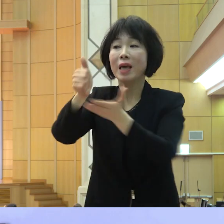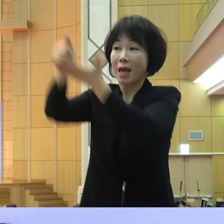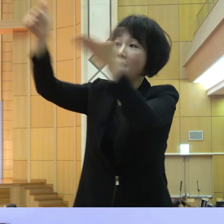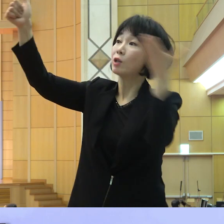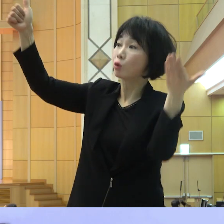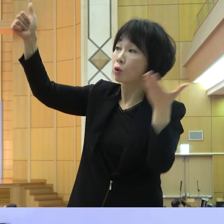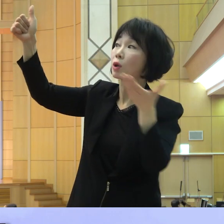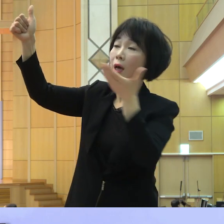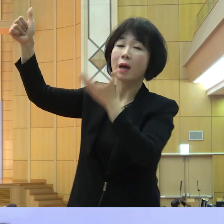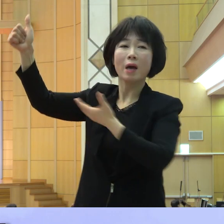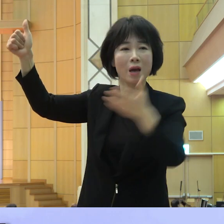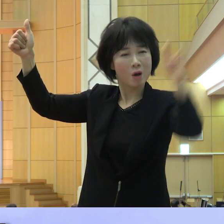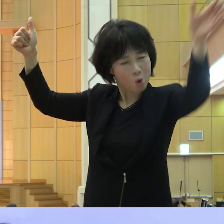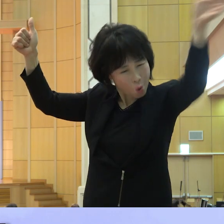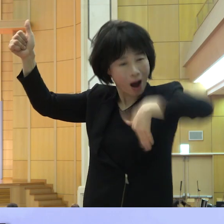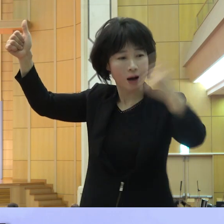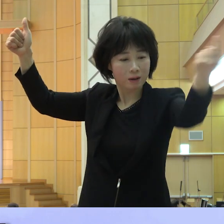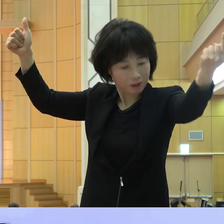자여